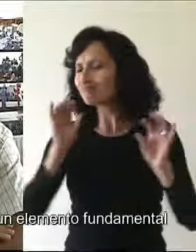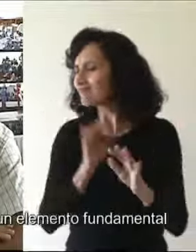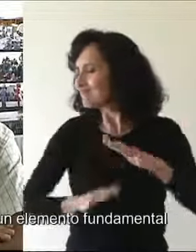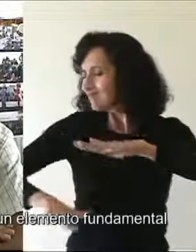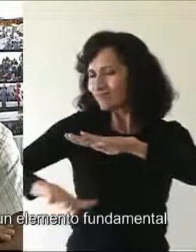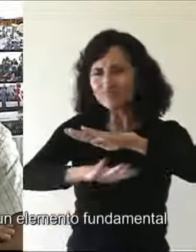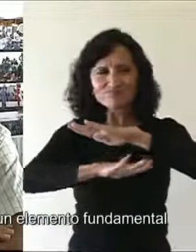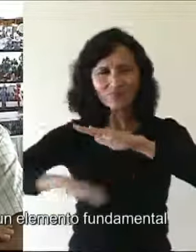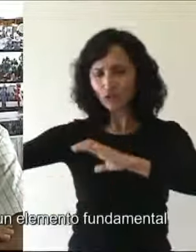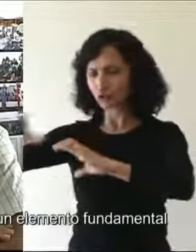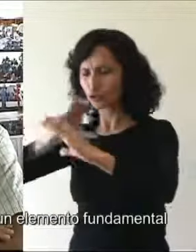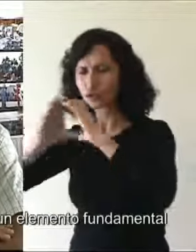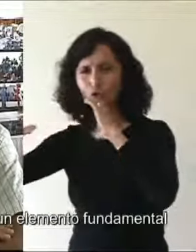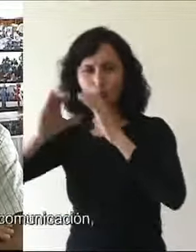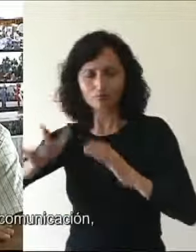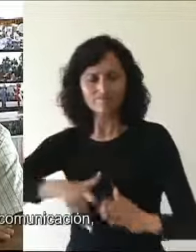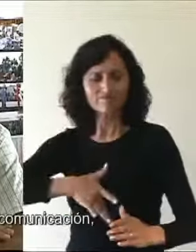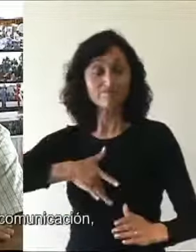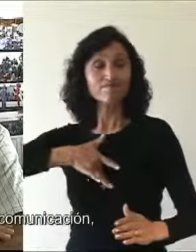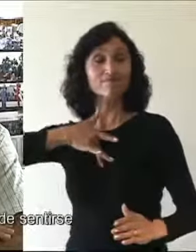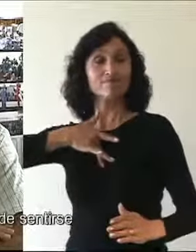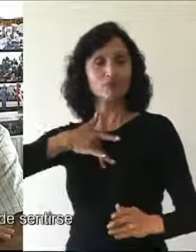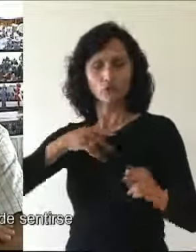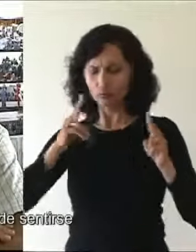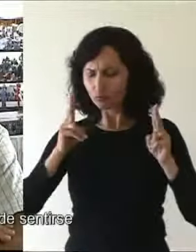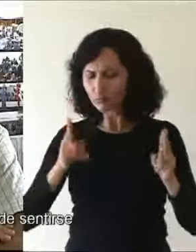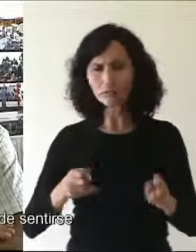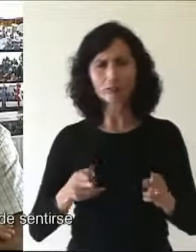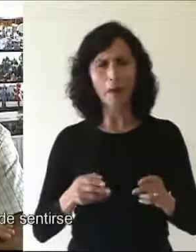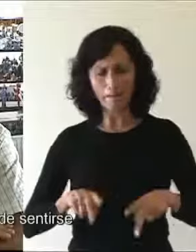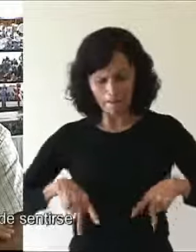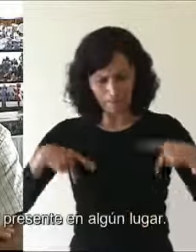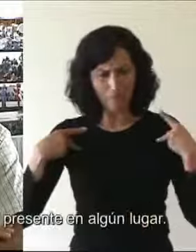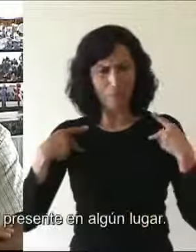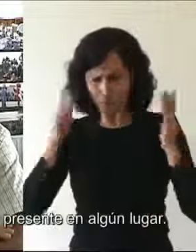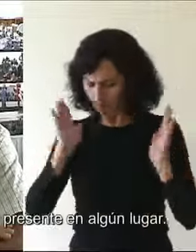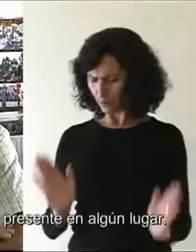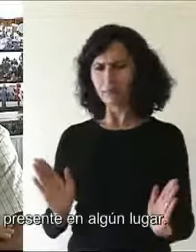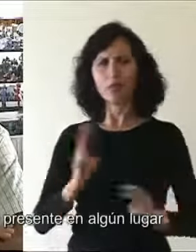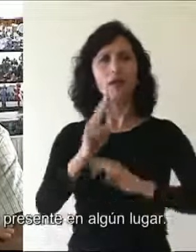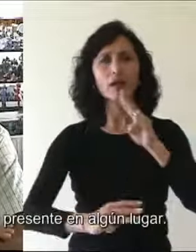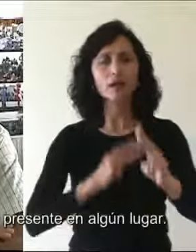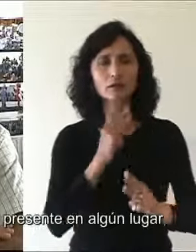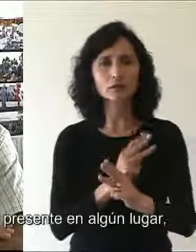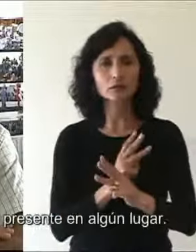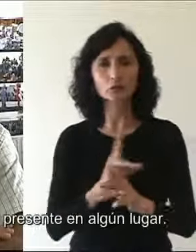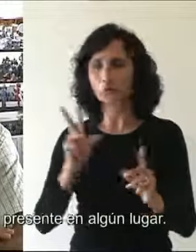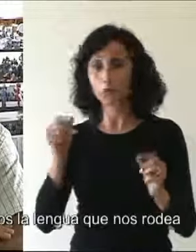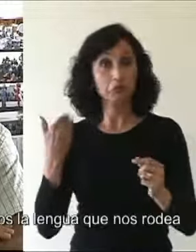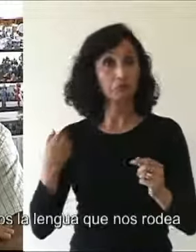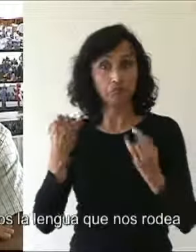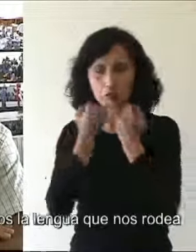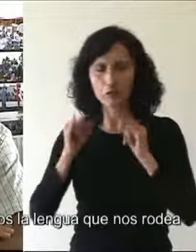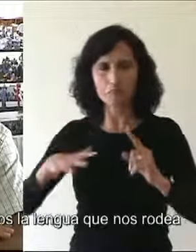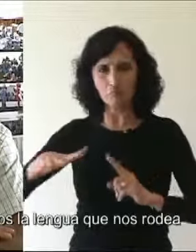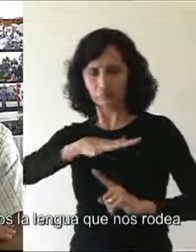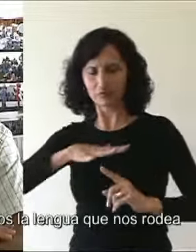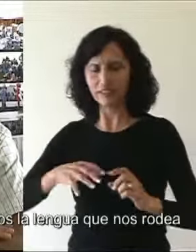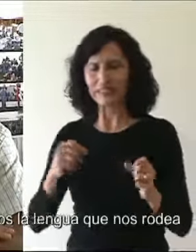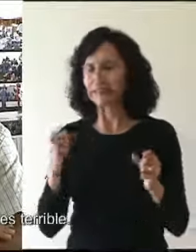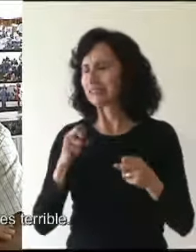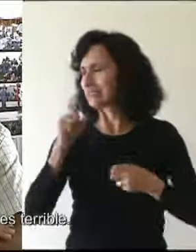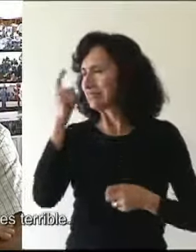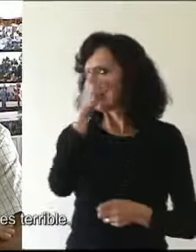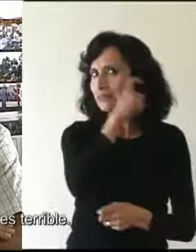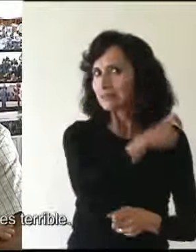español. La lengua es un elemento fundamental de comunicación, de sentirse humano, vivo, presente en algún lugar. Si no entendemos